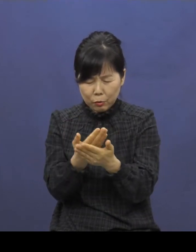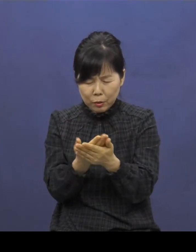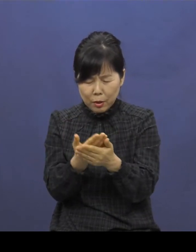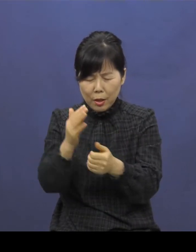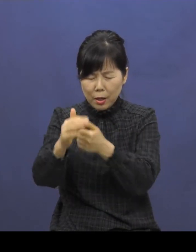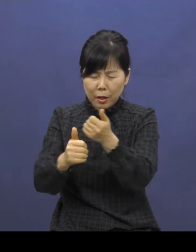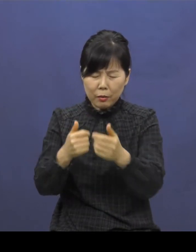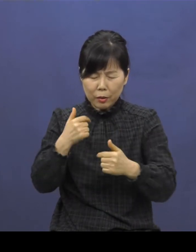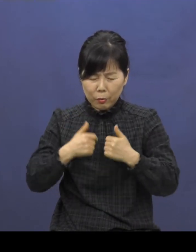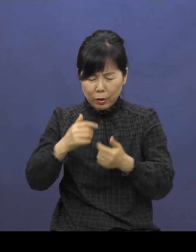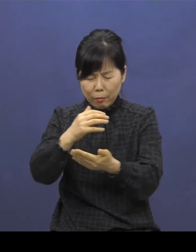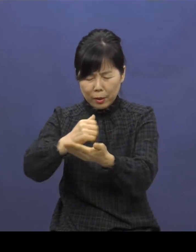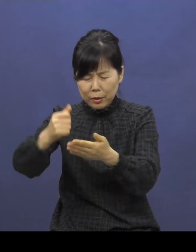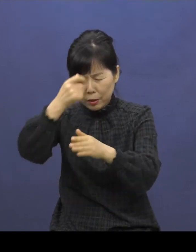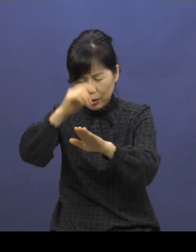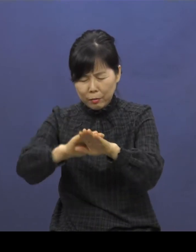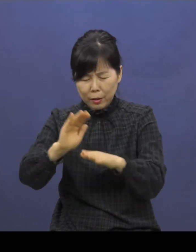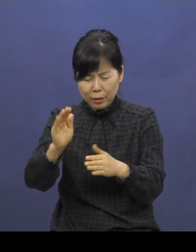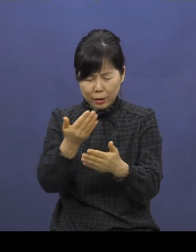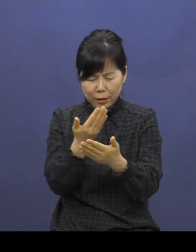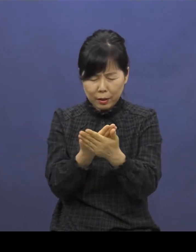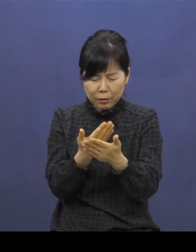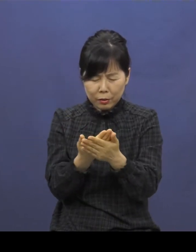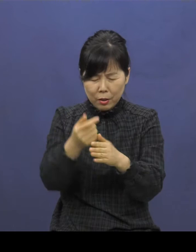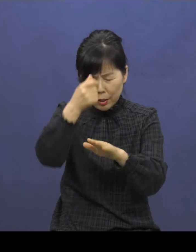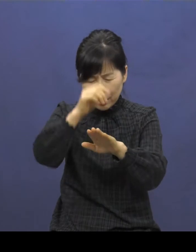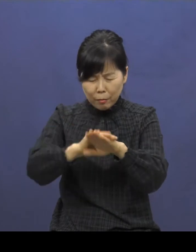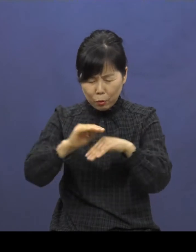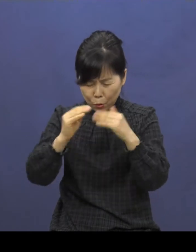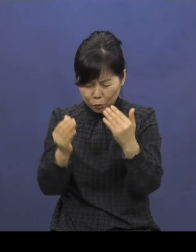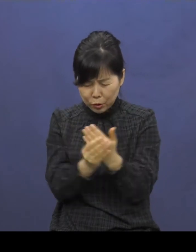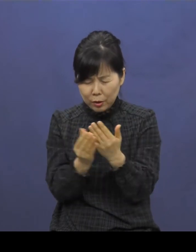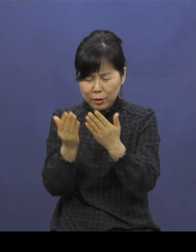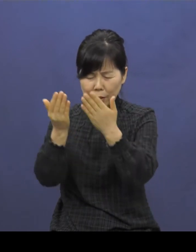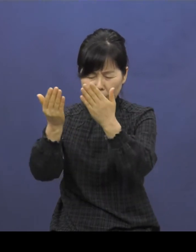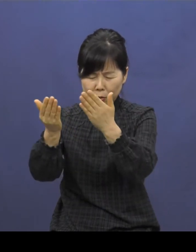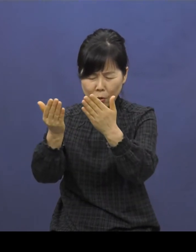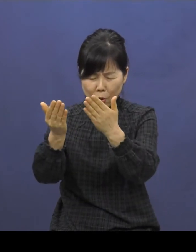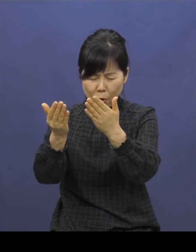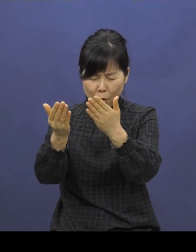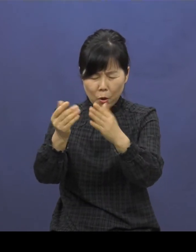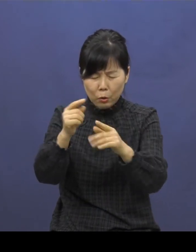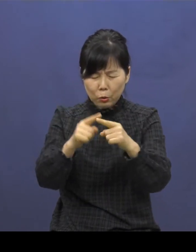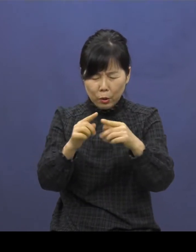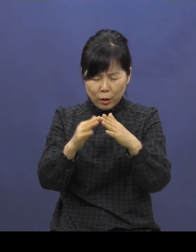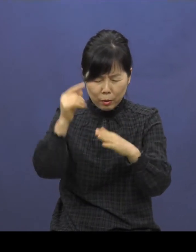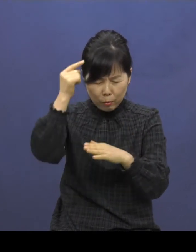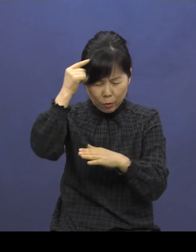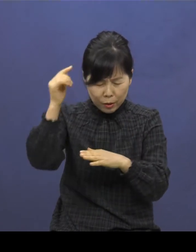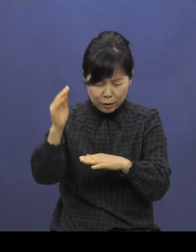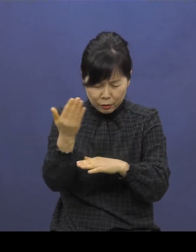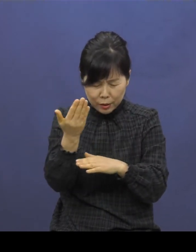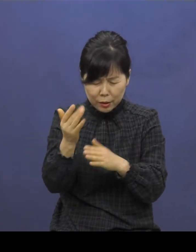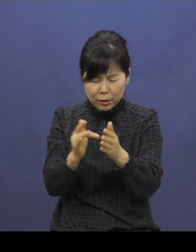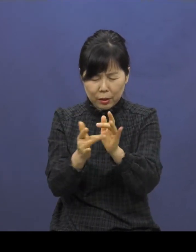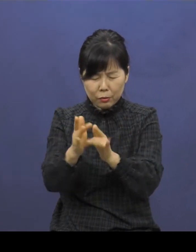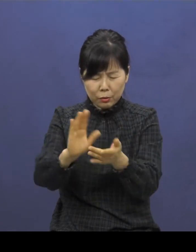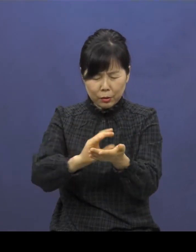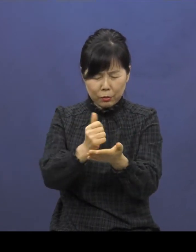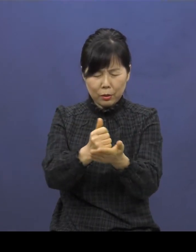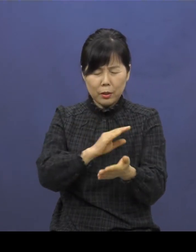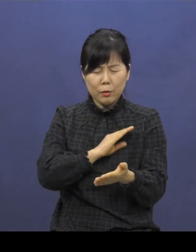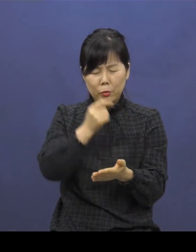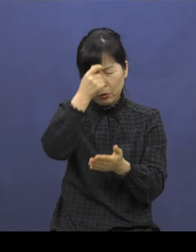기뻐 받으시는 예배가 되게 하여 주시고 이 예배를 온전히 주님께 올려드리며 교회의 머리가 되시는 예수 그리스도 이름으로